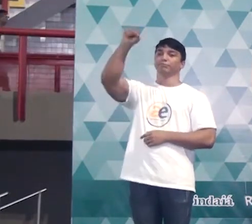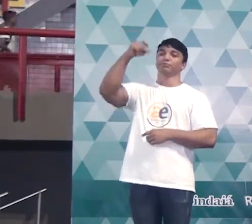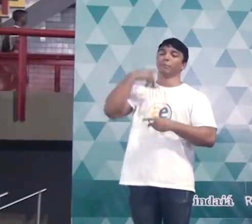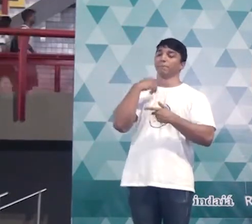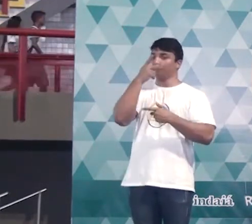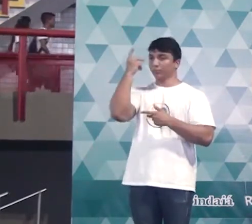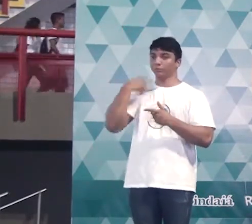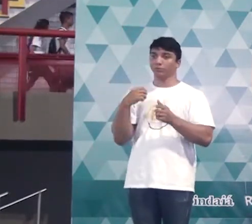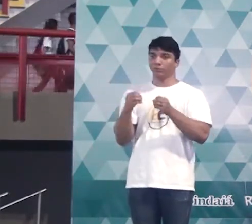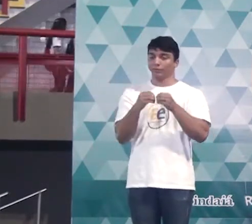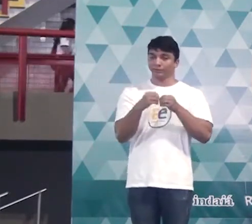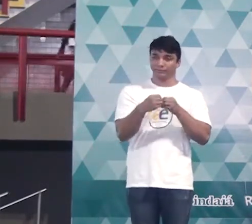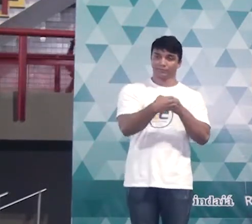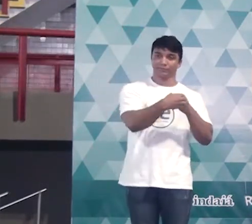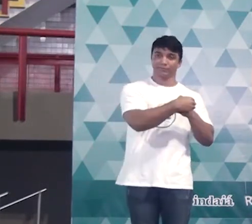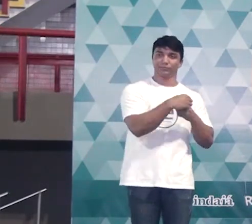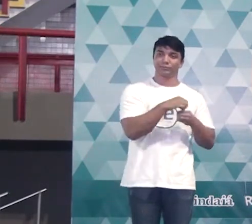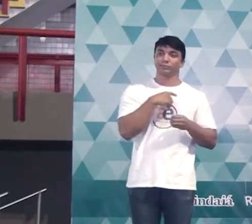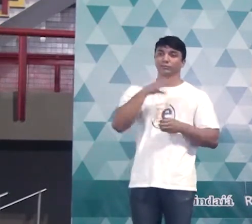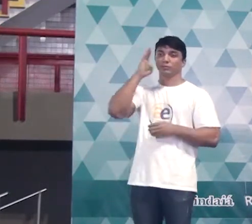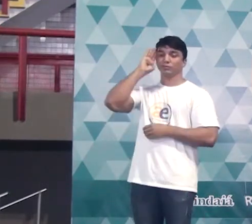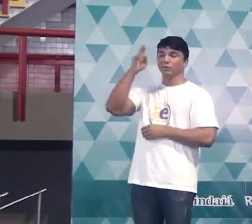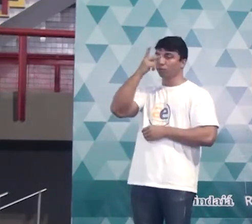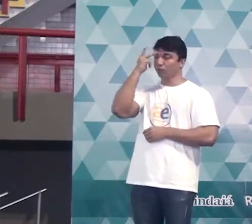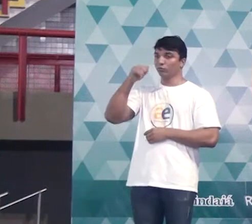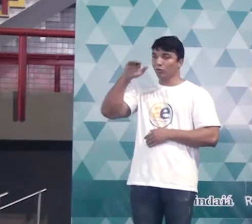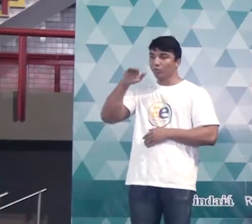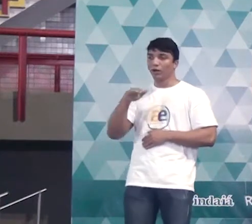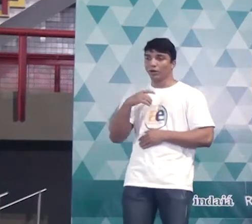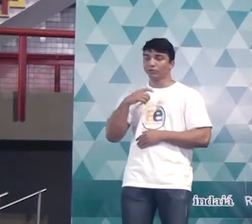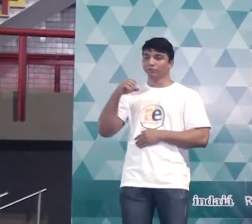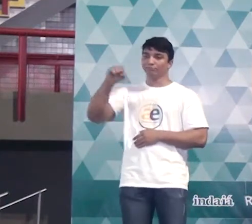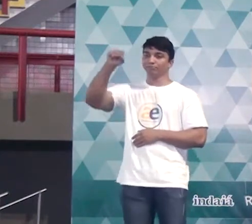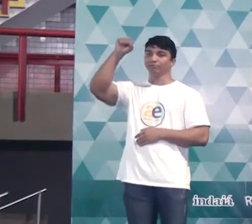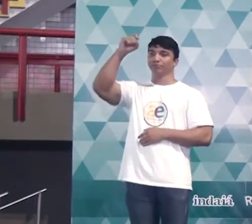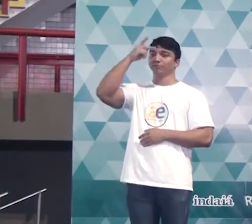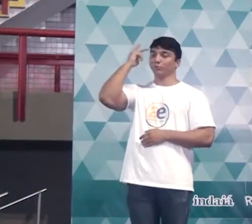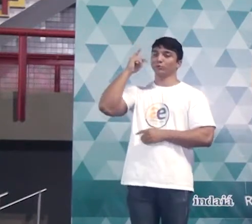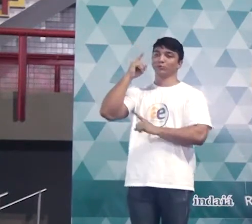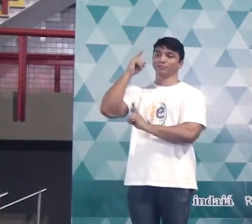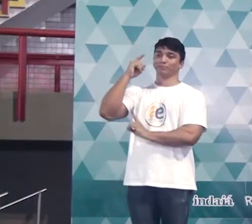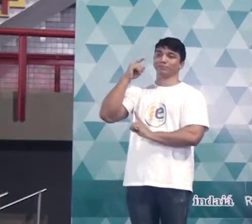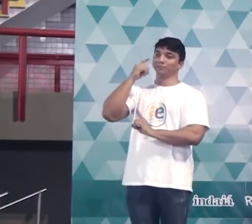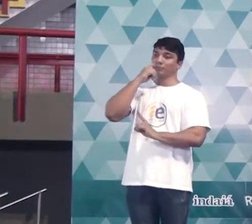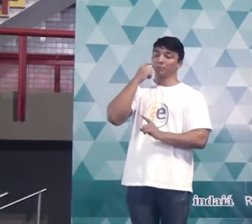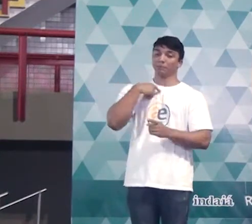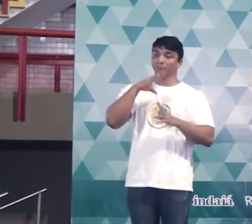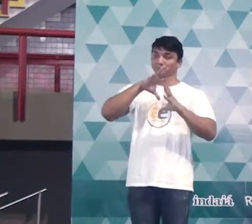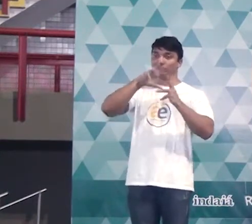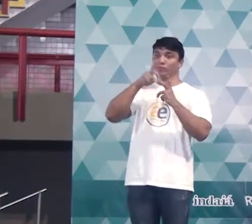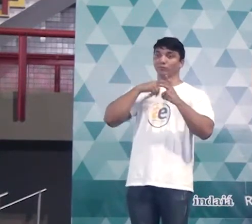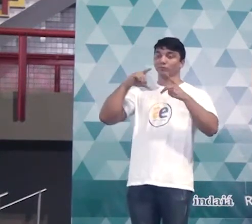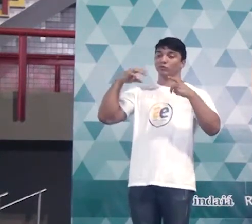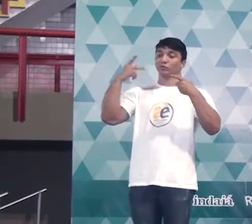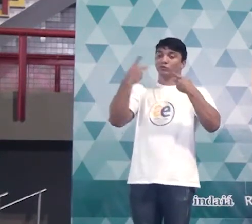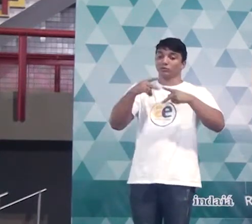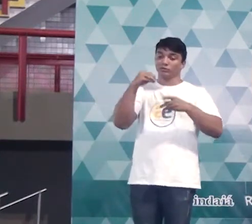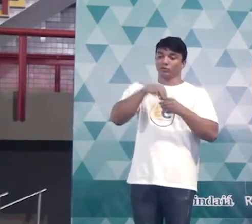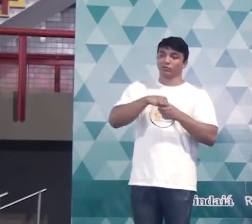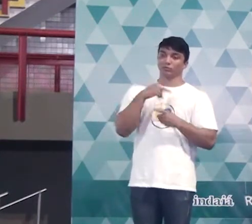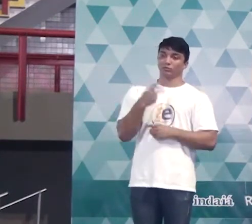né? Somente quem é baixinho não sabe nem se existe alguma coisa no universo lá fora, que só está vendo a